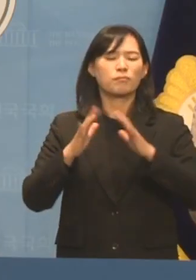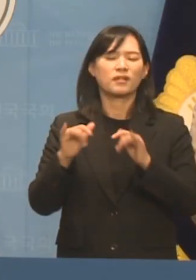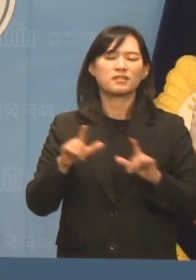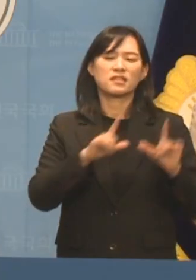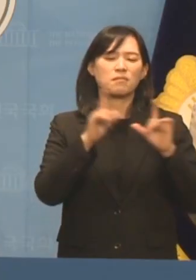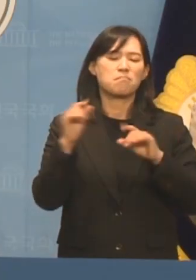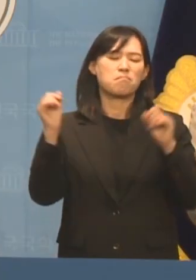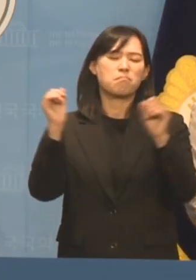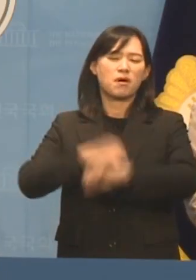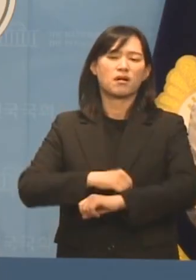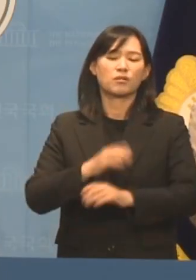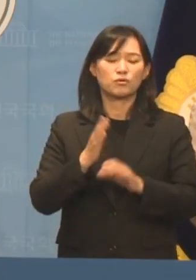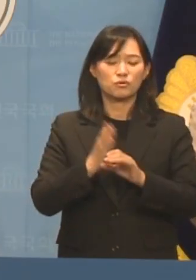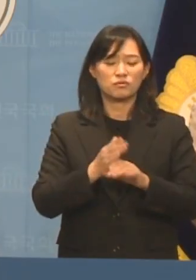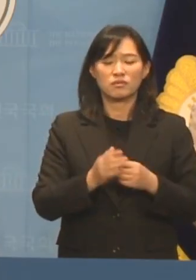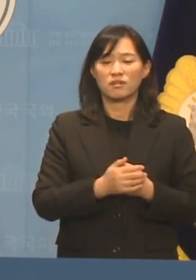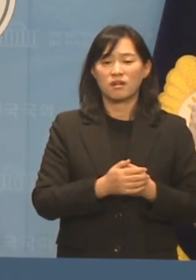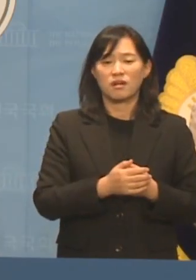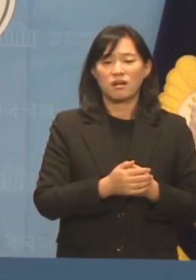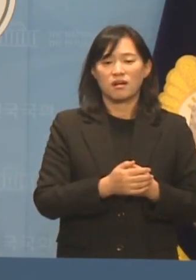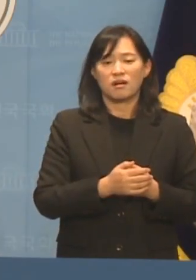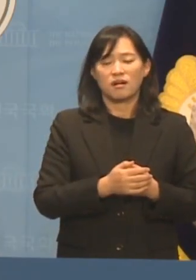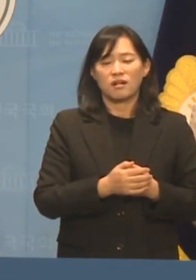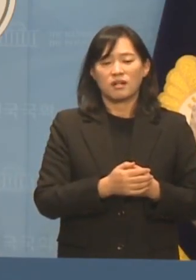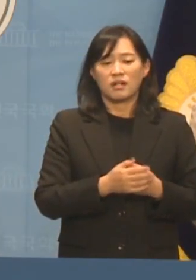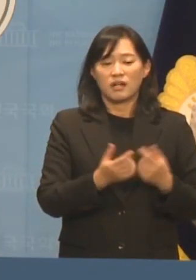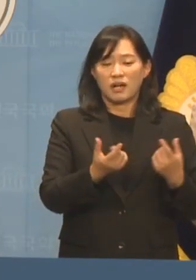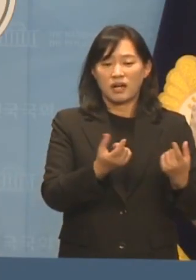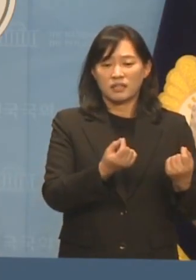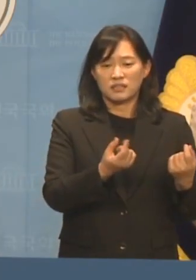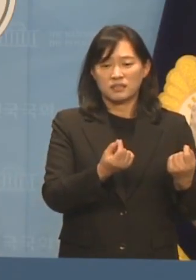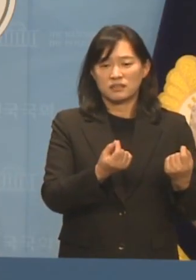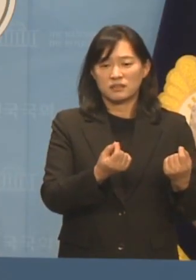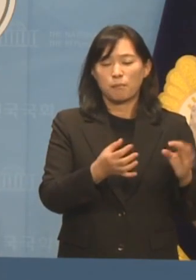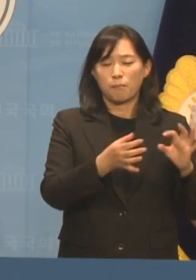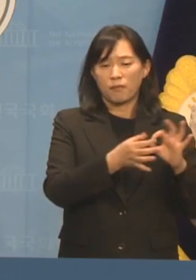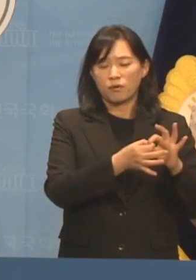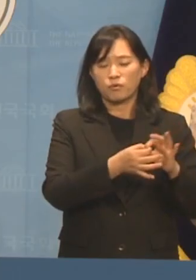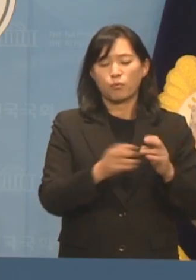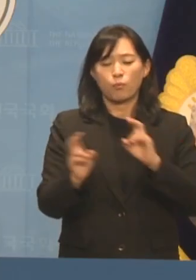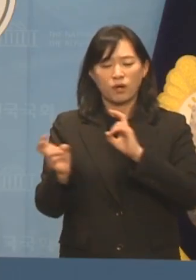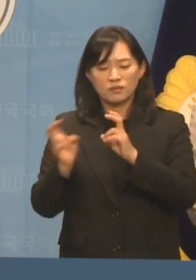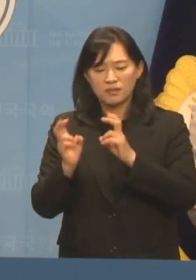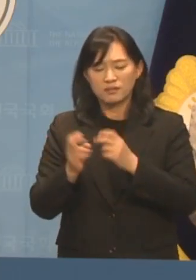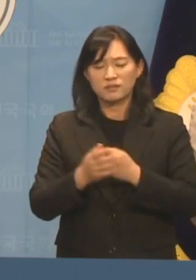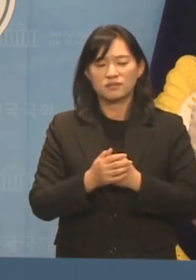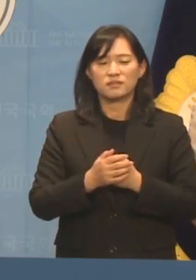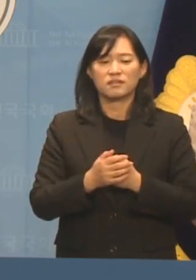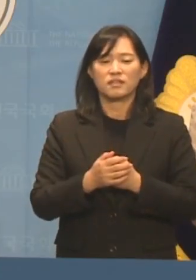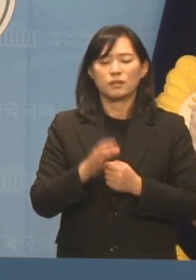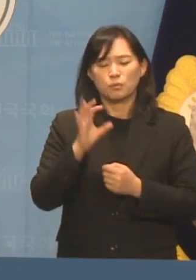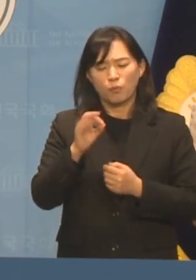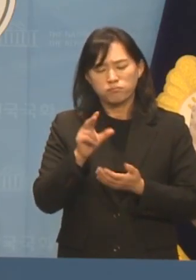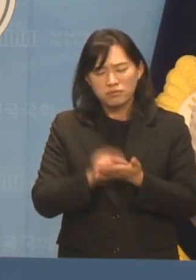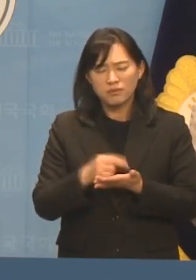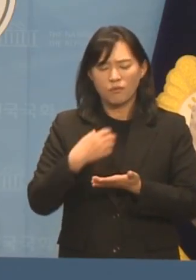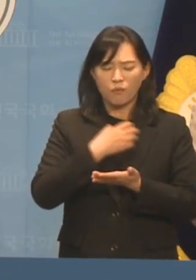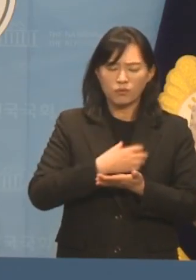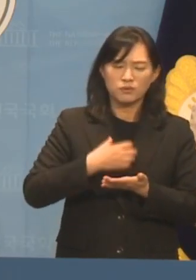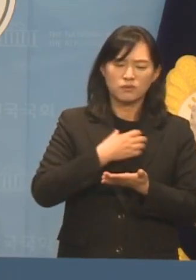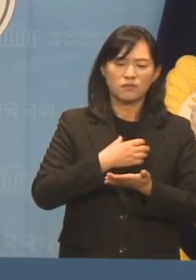있습니다. 협력업체는 자금 회수를 걱정하고 입점업체는 생존을 걱정하고 있으며 2만여